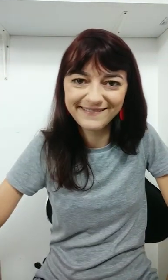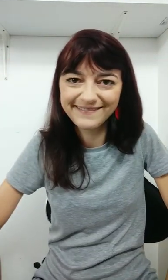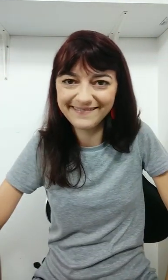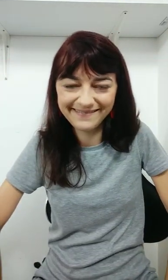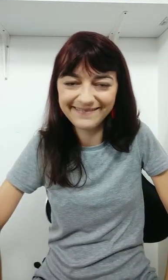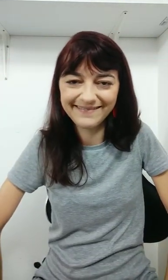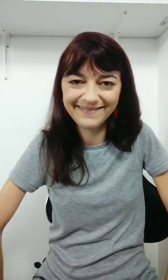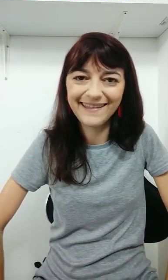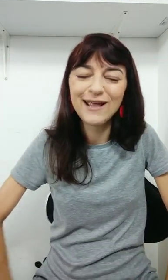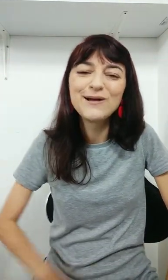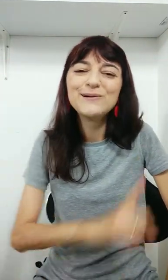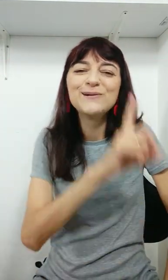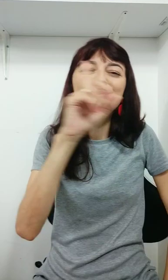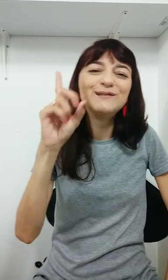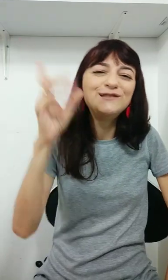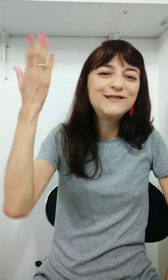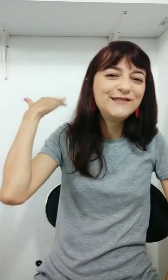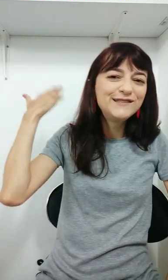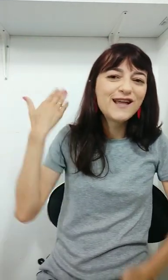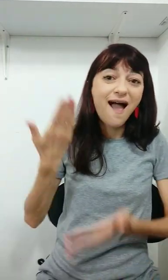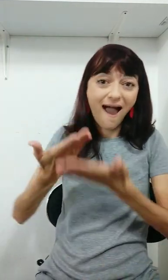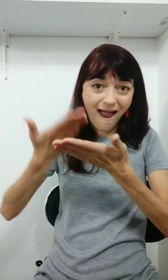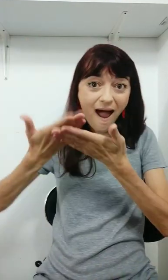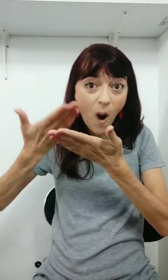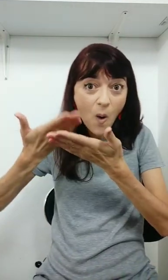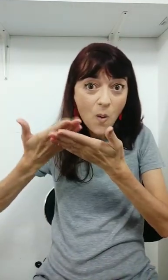ela consegue sinalizar, mesmo não tendo contato com os surdos.